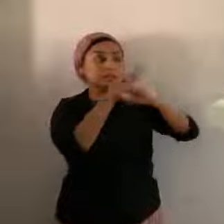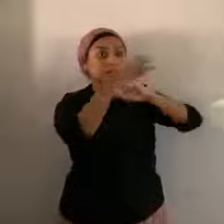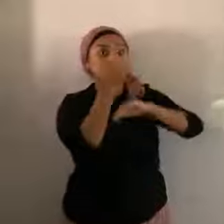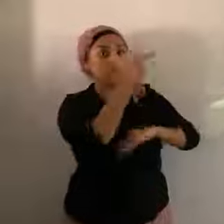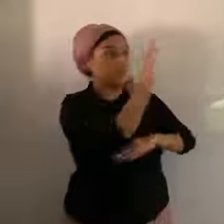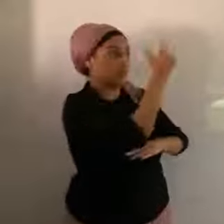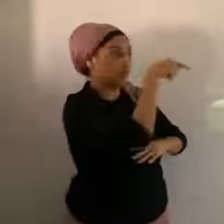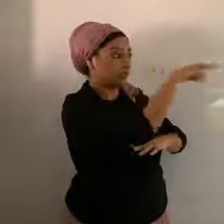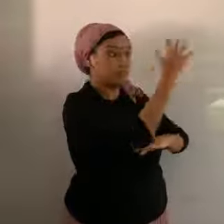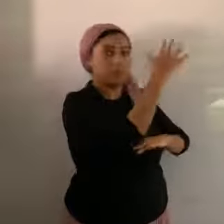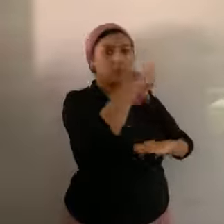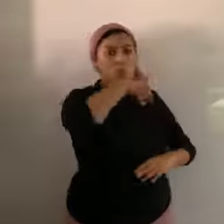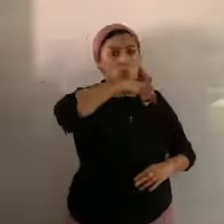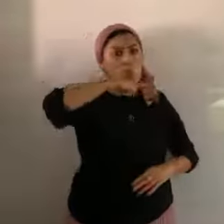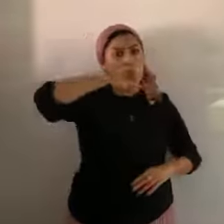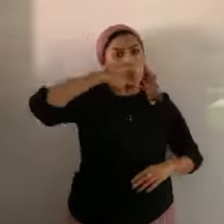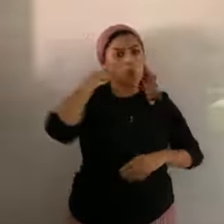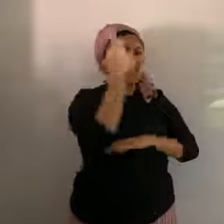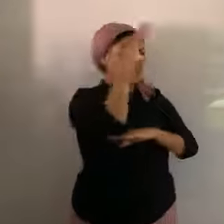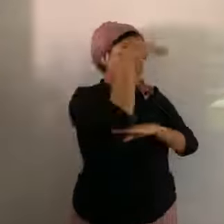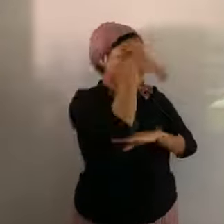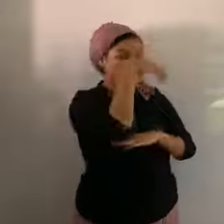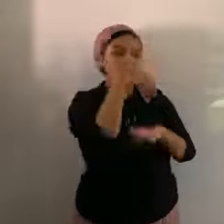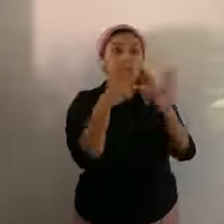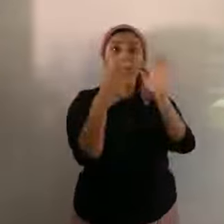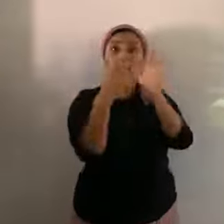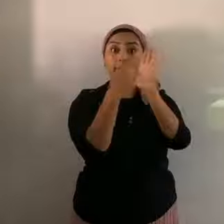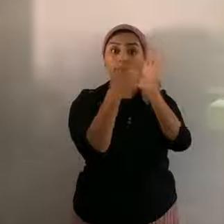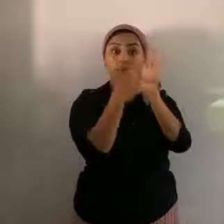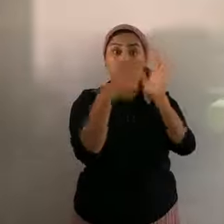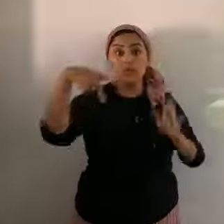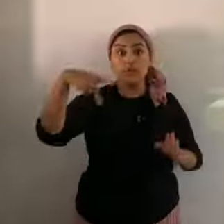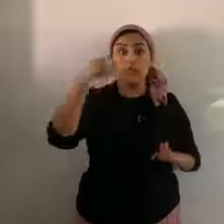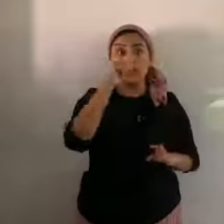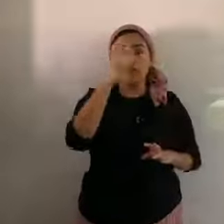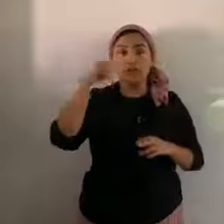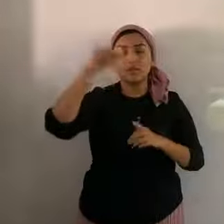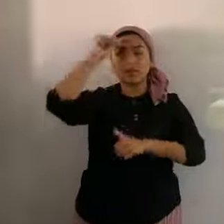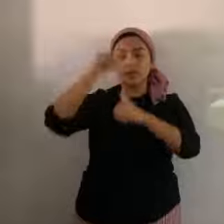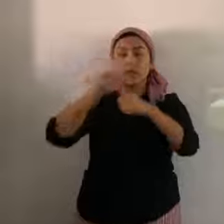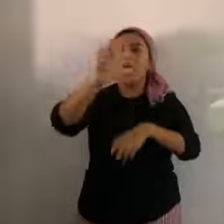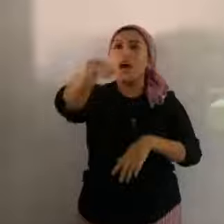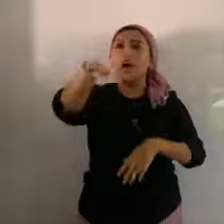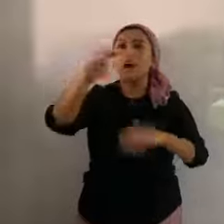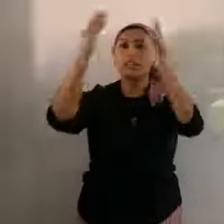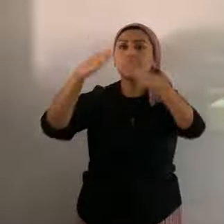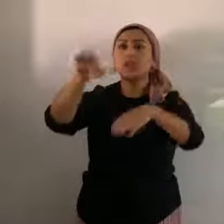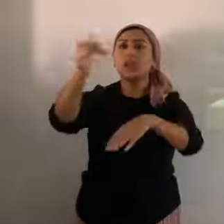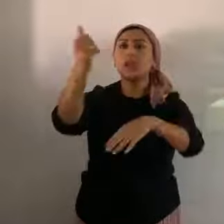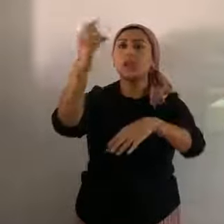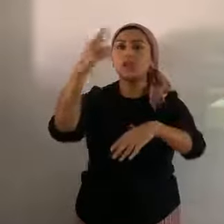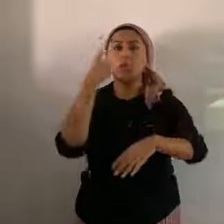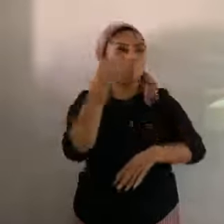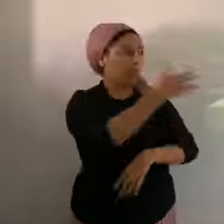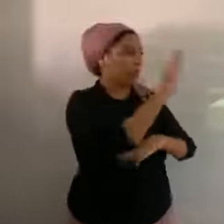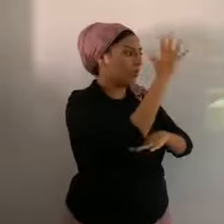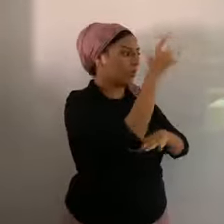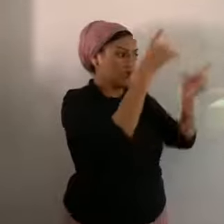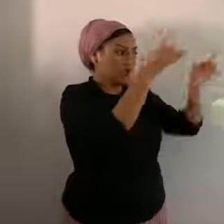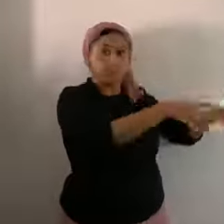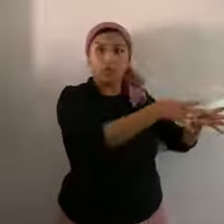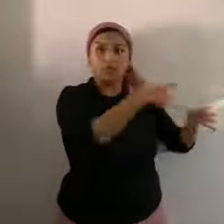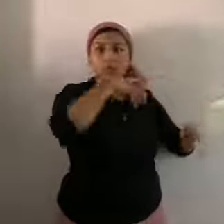había secado desde las raíces. Entonces Kefas, Pedro Kefas, acordándose, le dijo: maestro, mira la higuera que maldijiste,